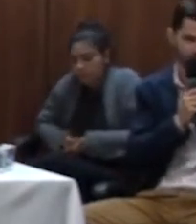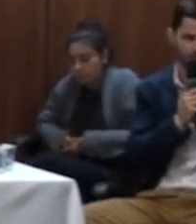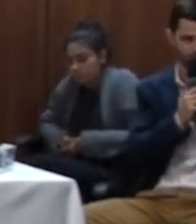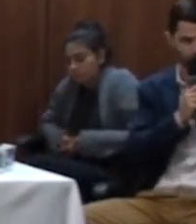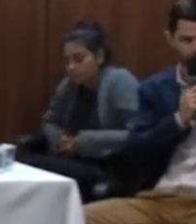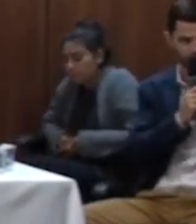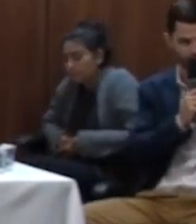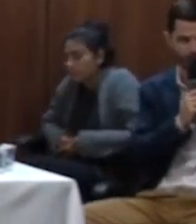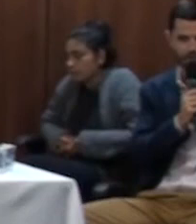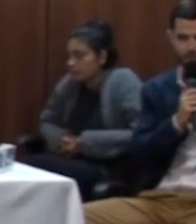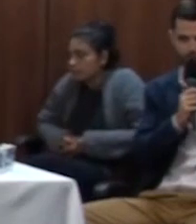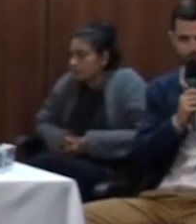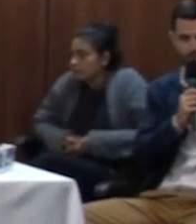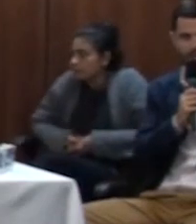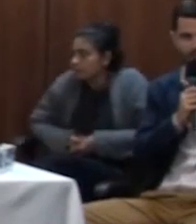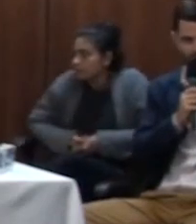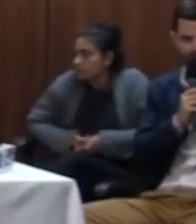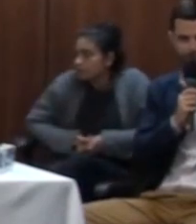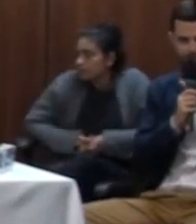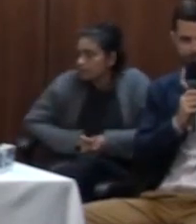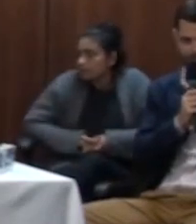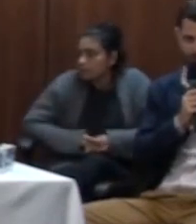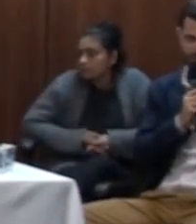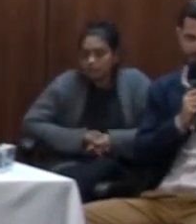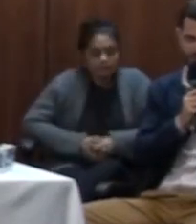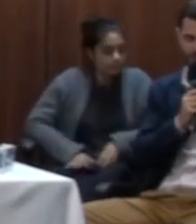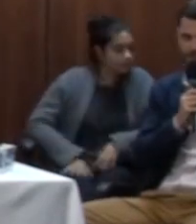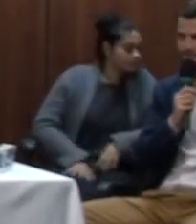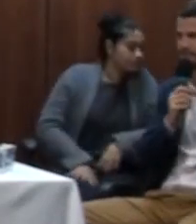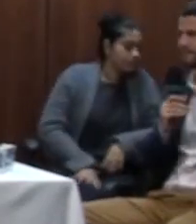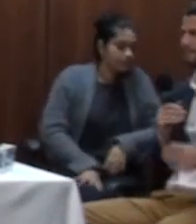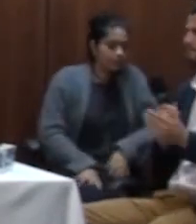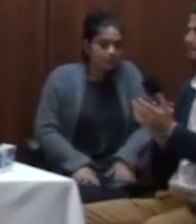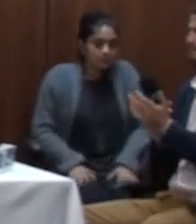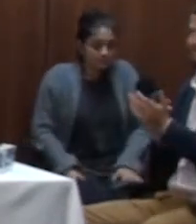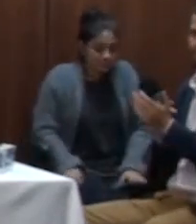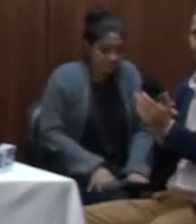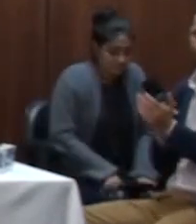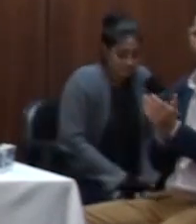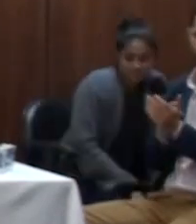próximos passos, tá bom? Então, obrigado pela atenção e pela paciência de vocês.